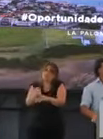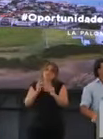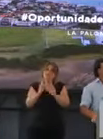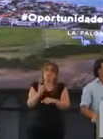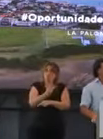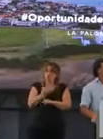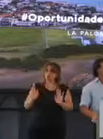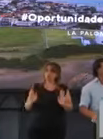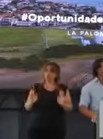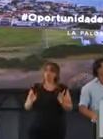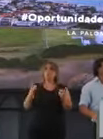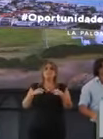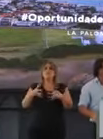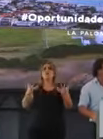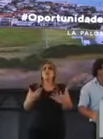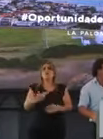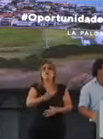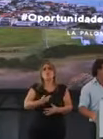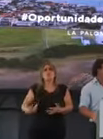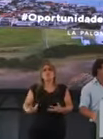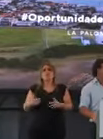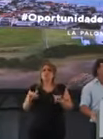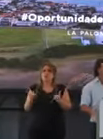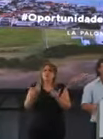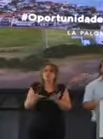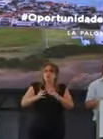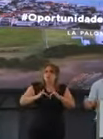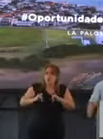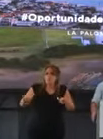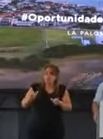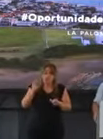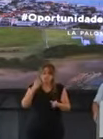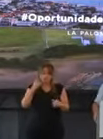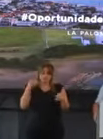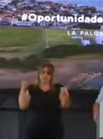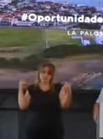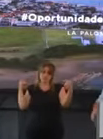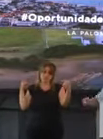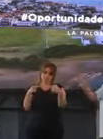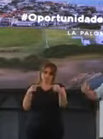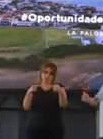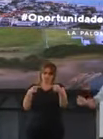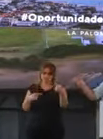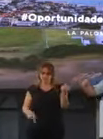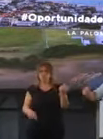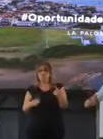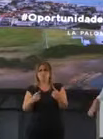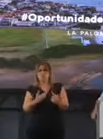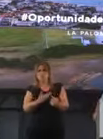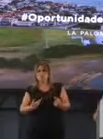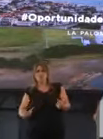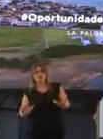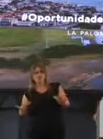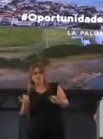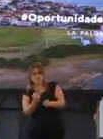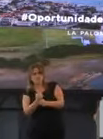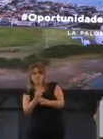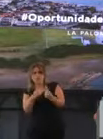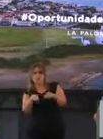Pero estamos viviendo un gobierno en campaña. Es casi una contradicción. Un gobierno en campaña.